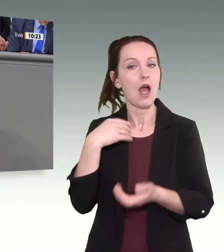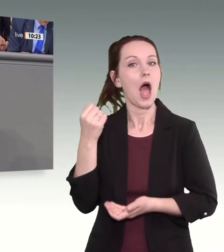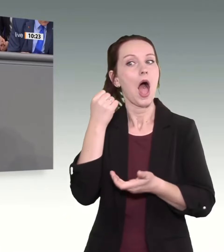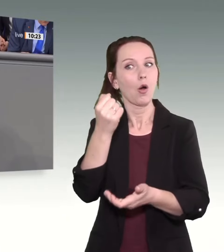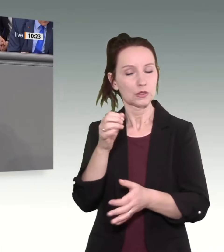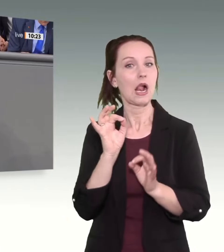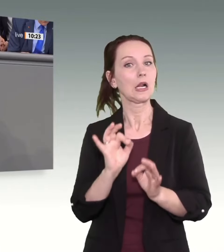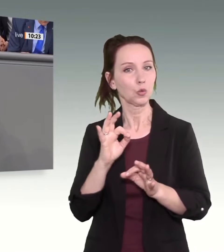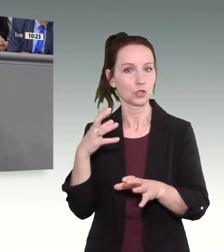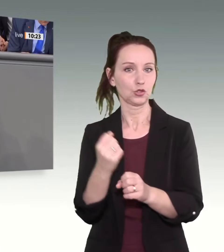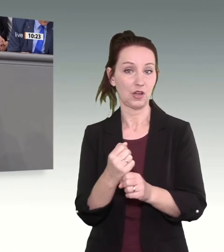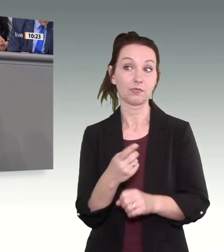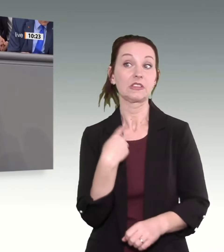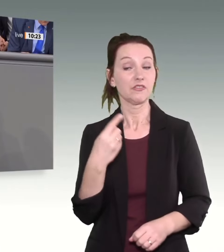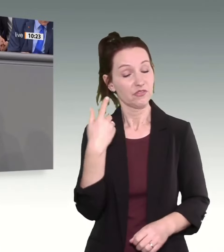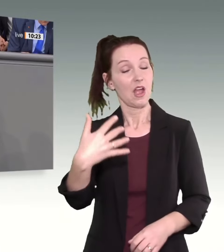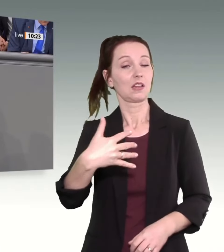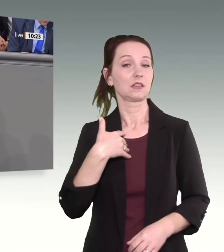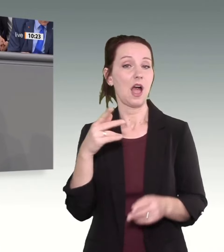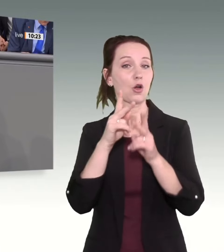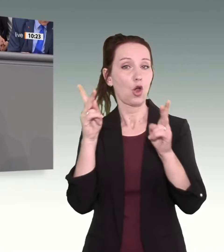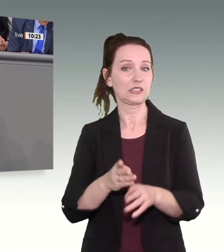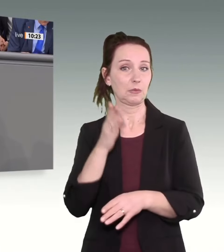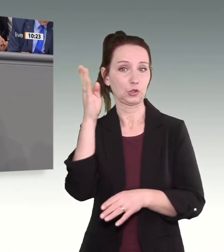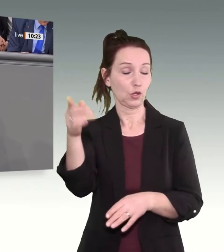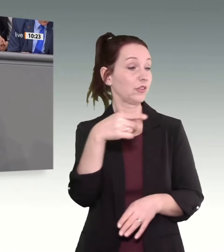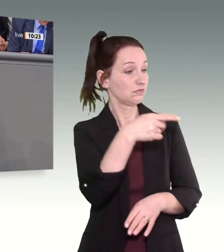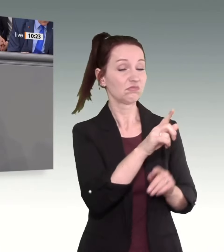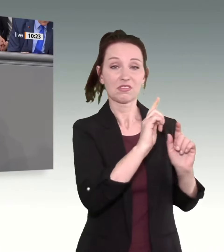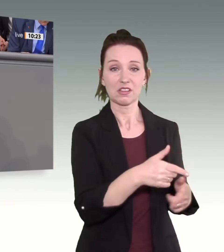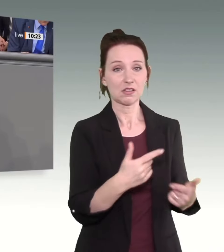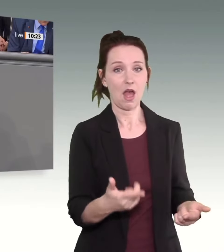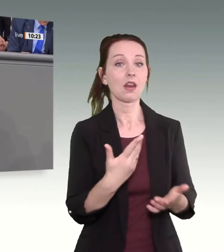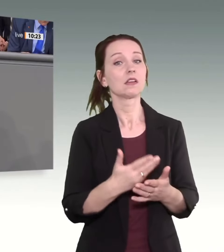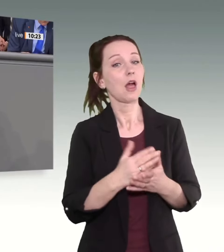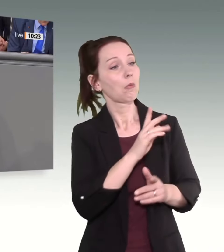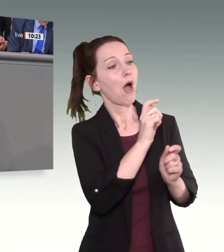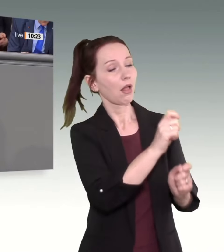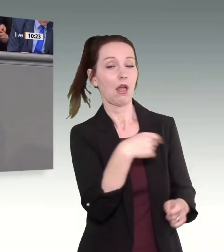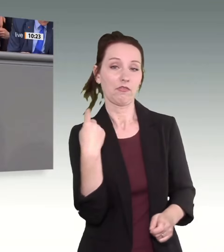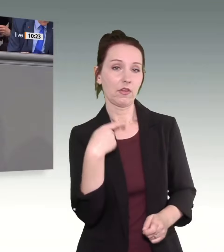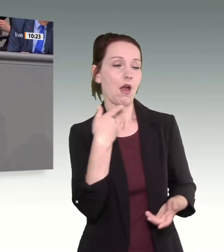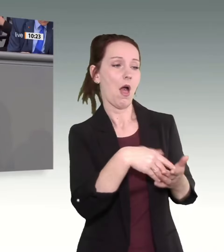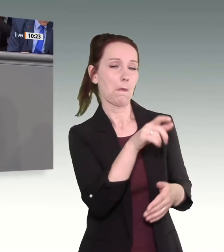Zukunftskonzept. Sie haben keins. Und deswegen werden wir Ihren Antrag auch ablehnen. Vielen Dank.